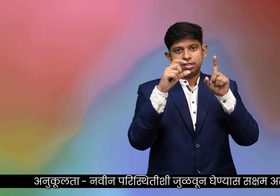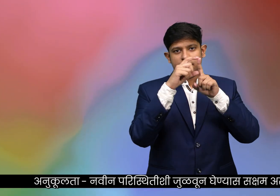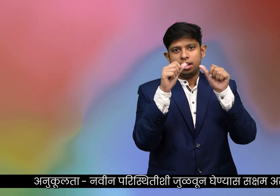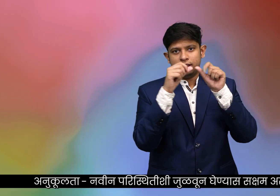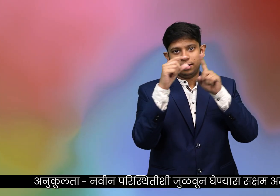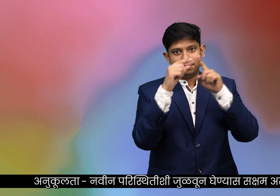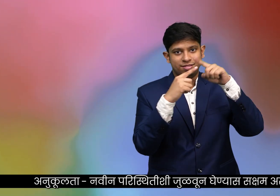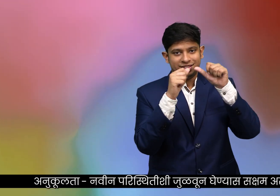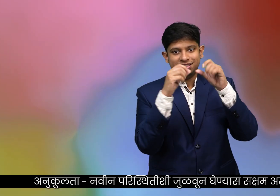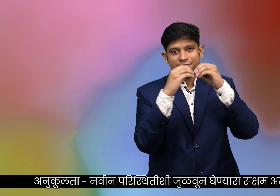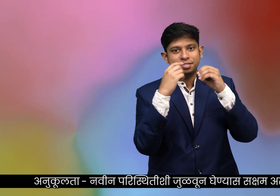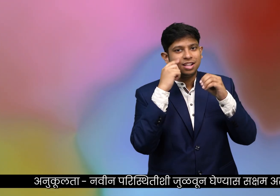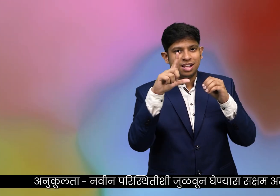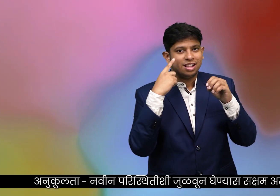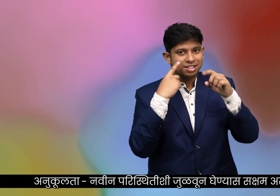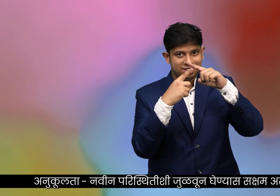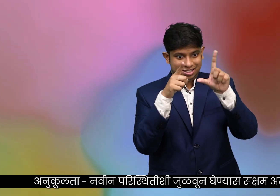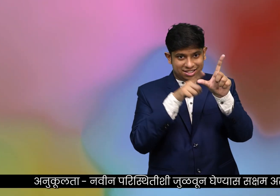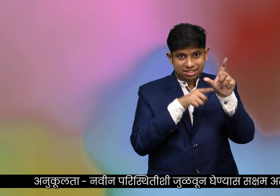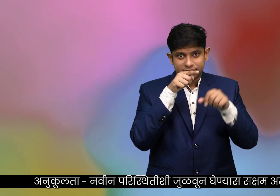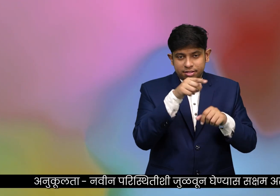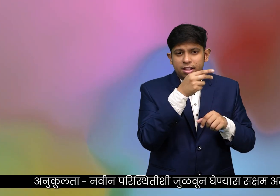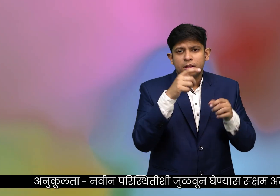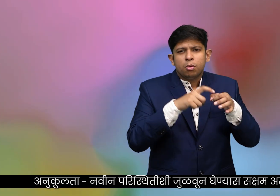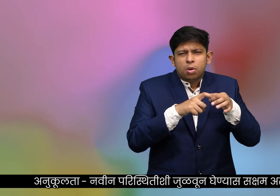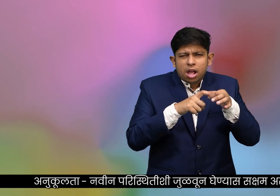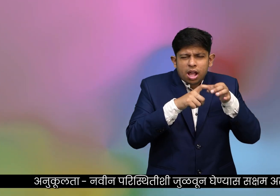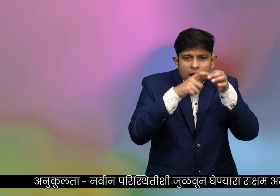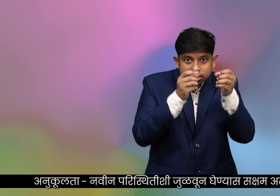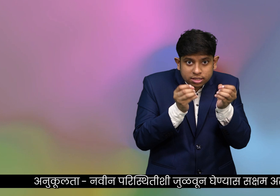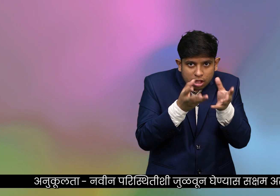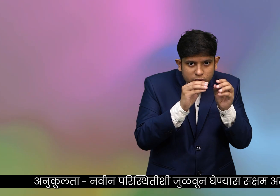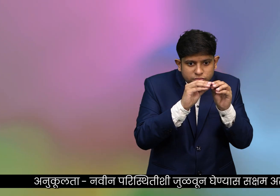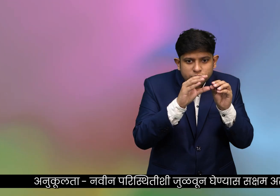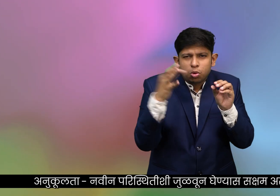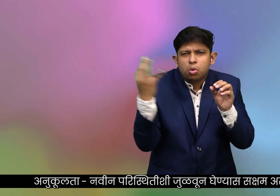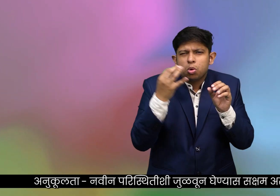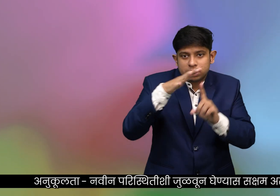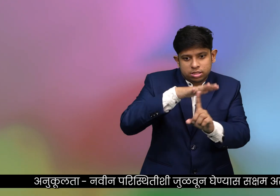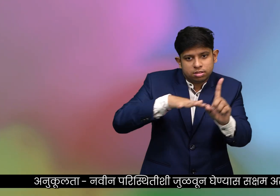अनुकूलता नवीन परिस्थितीशी जुळून घेण्यास सक्षम असण्याची गुणवत्ता.